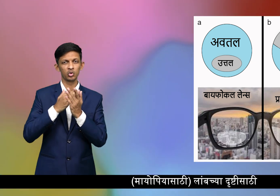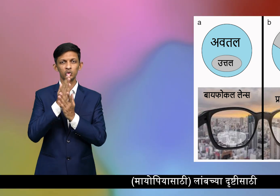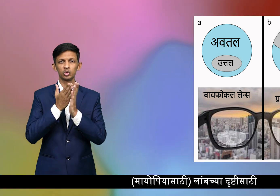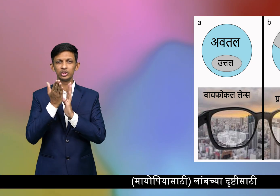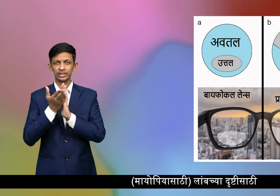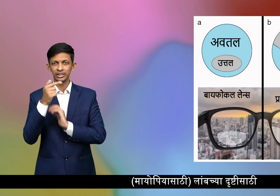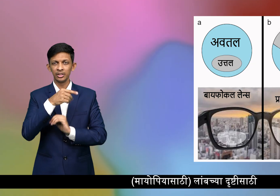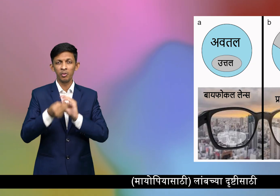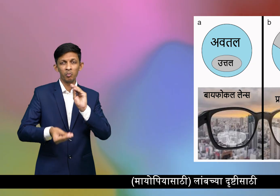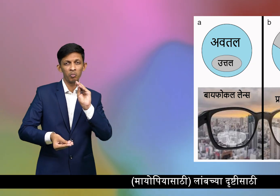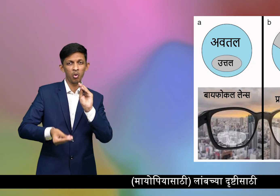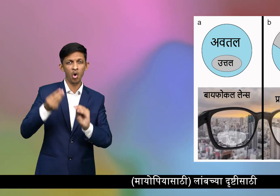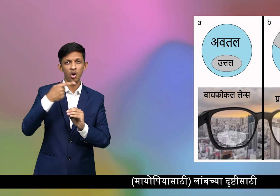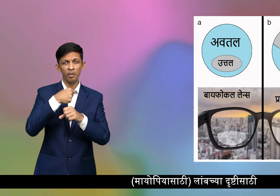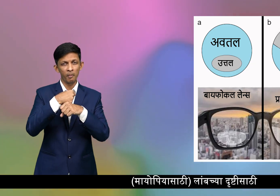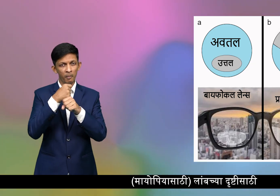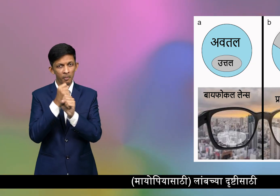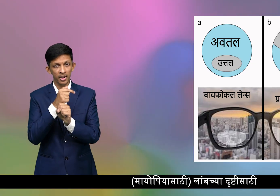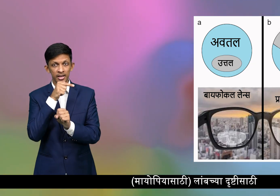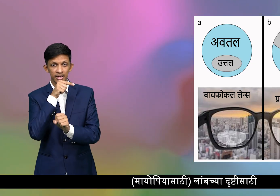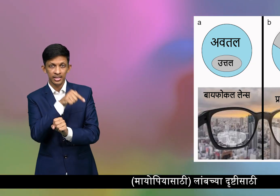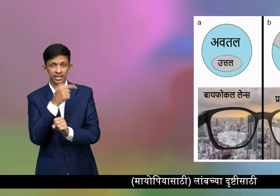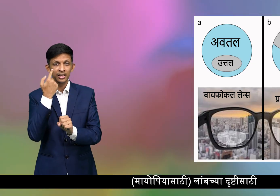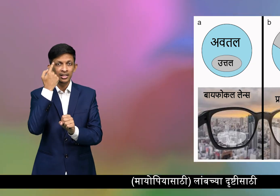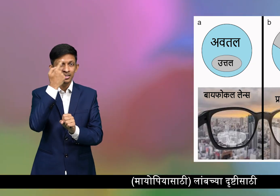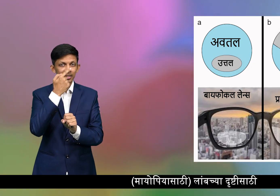मायोपियासाठी लांबच्या दूरदृष्टीसाठी